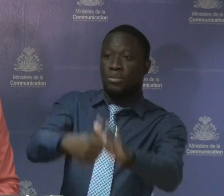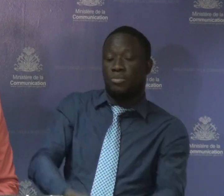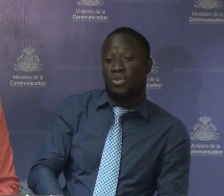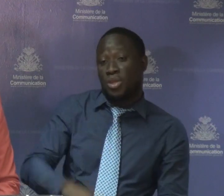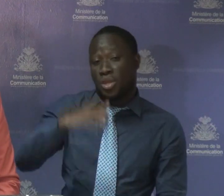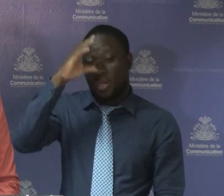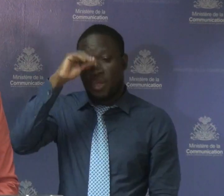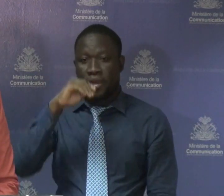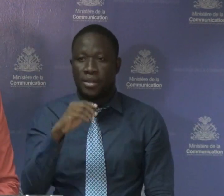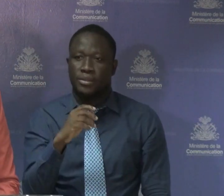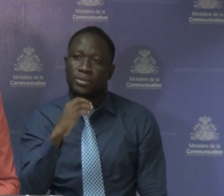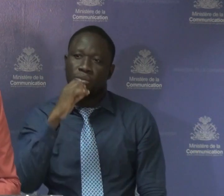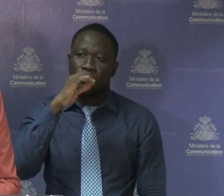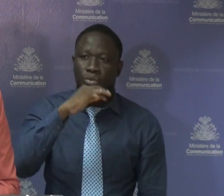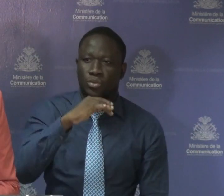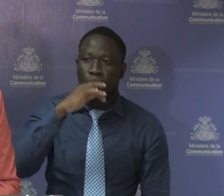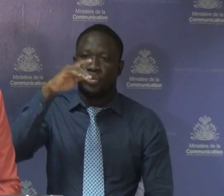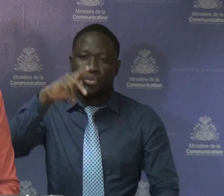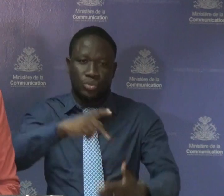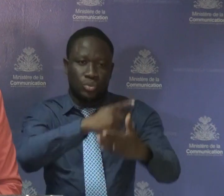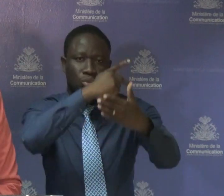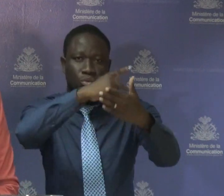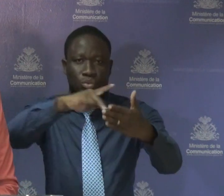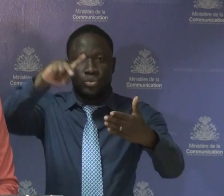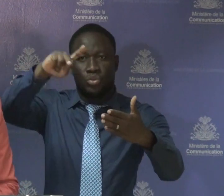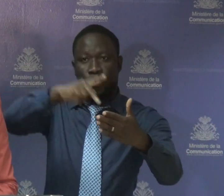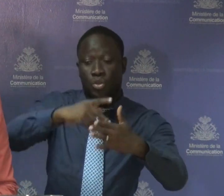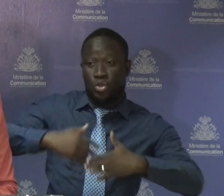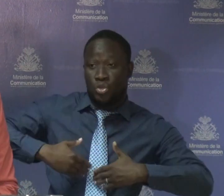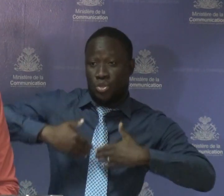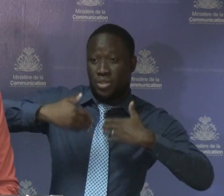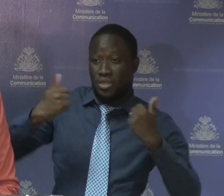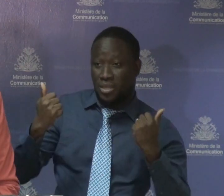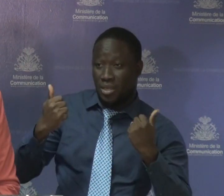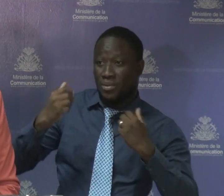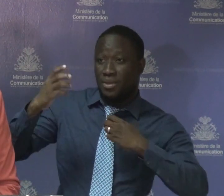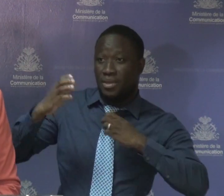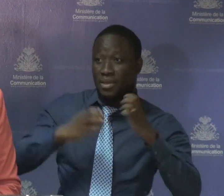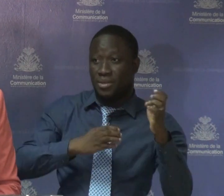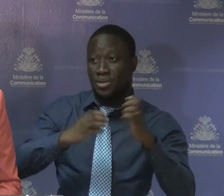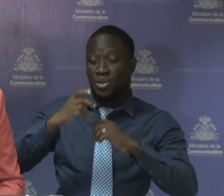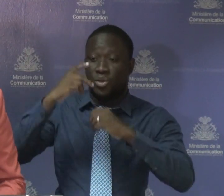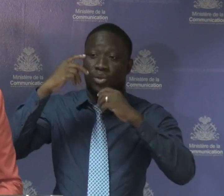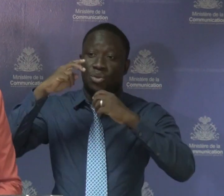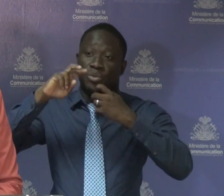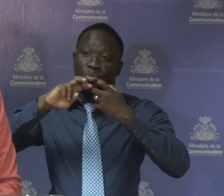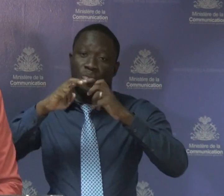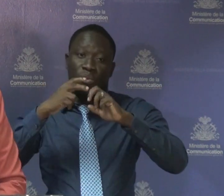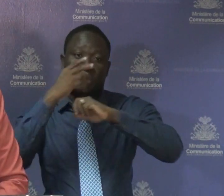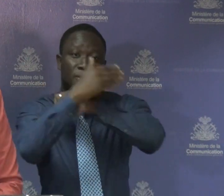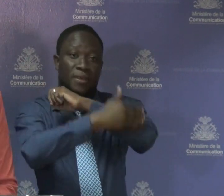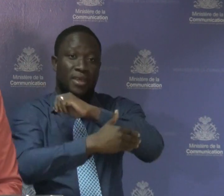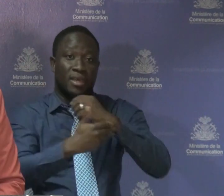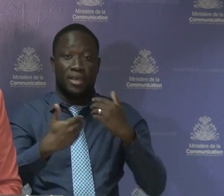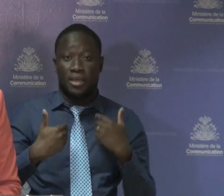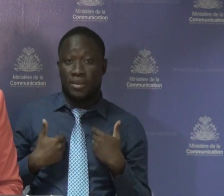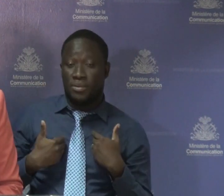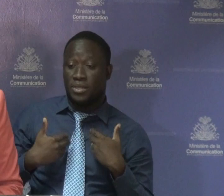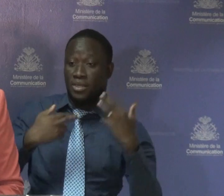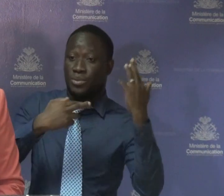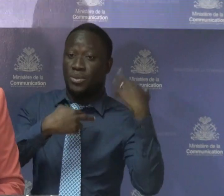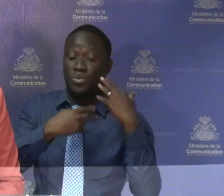slameurs. Et je ne sais pas, tu as expliqué tout le problème qui est dans le pays, hein, et tu as demandé aux dirigeants ce qu'on a fait pour